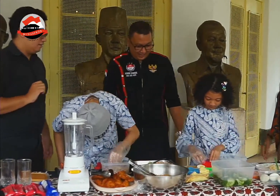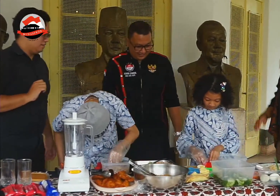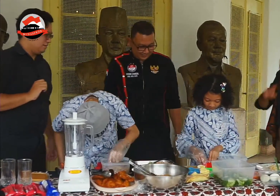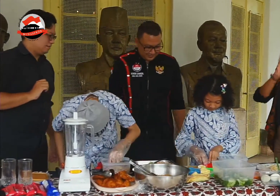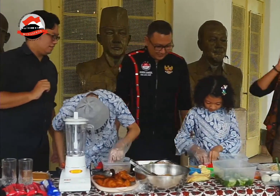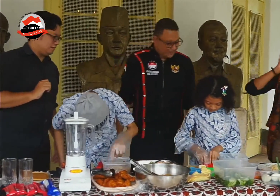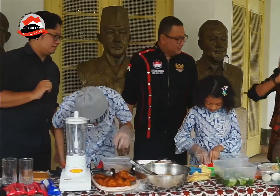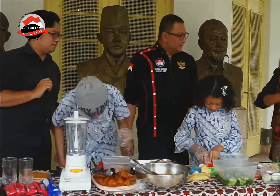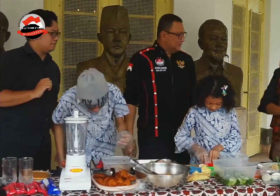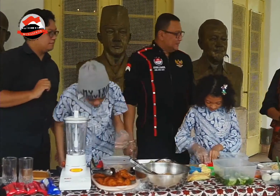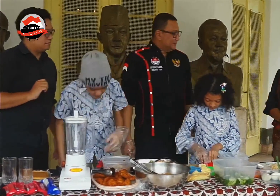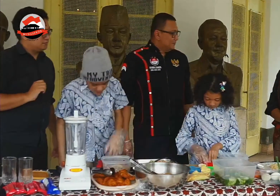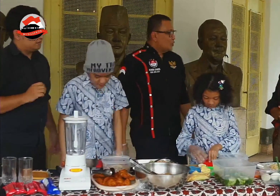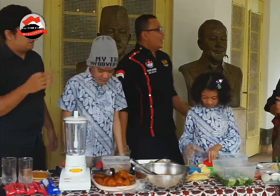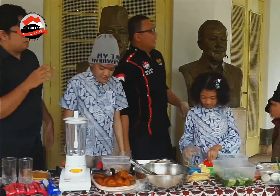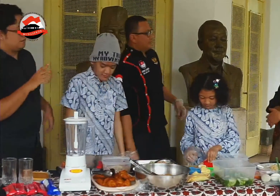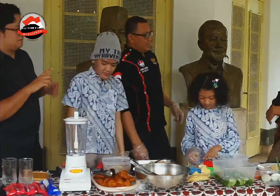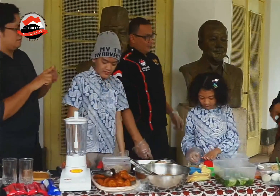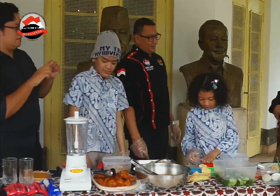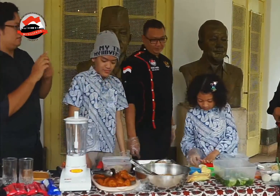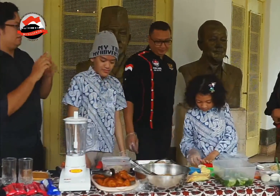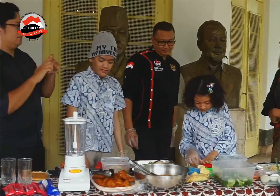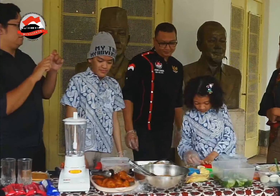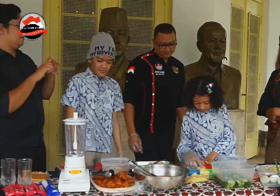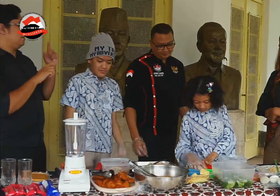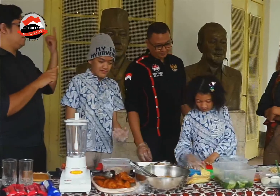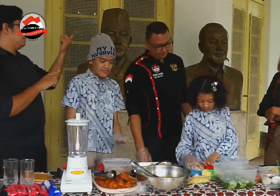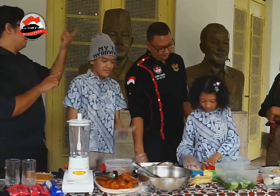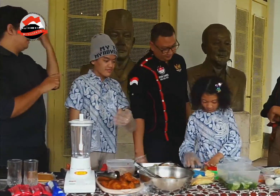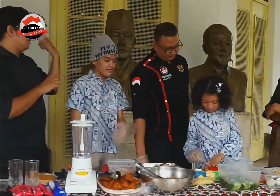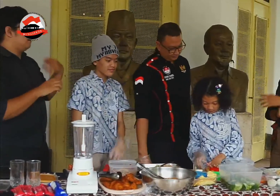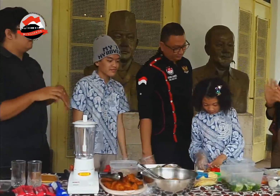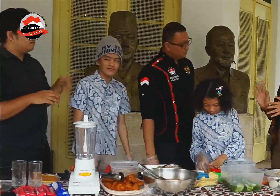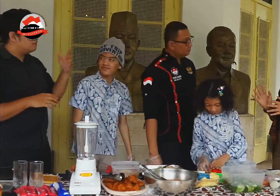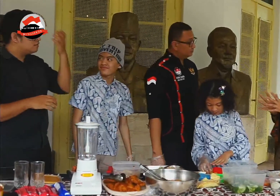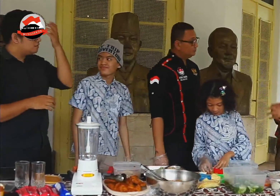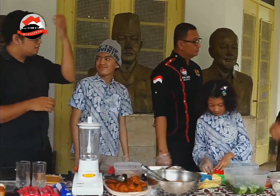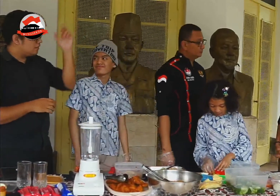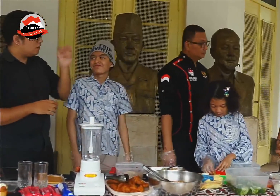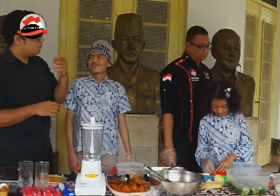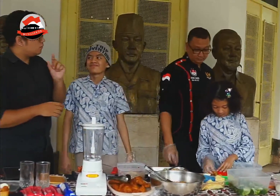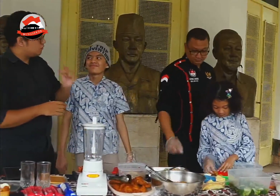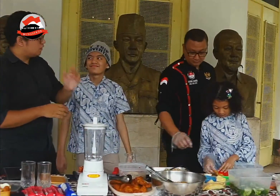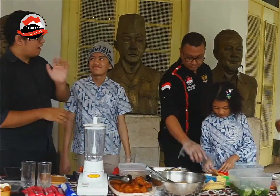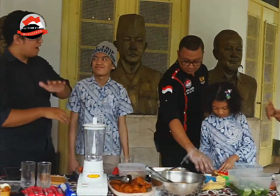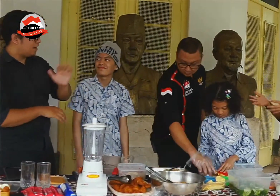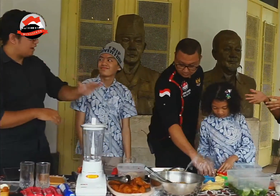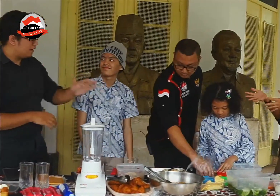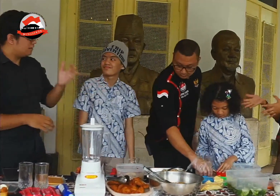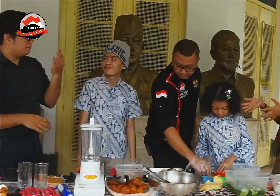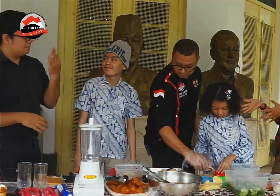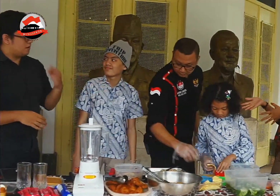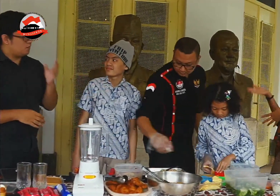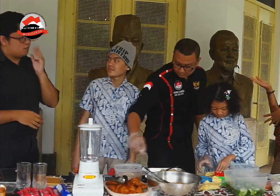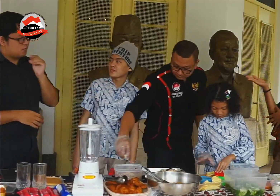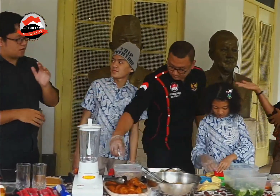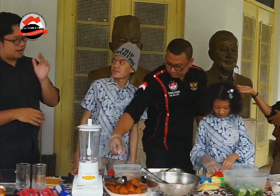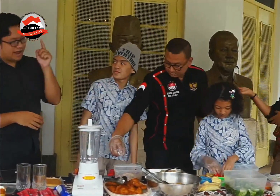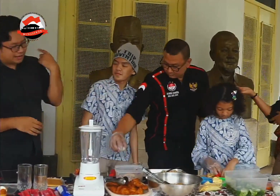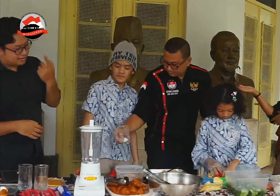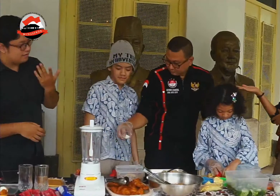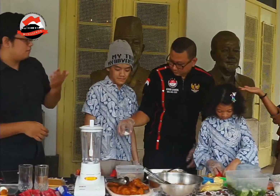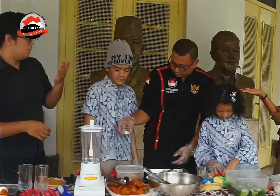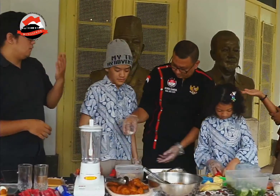Nah, kalau gitu Kak Dinda aja yang mau nanya sama chef. Boleh, nanya chef, apa? Chef, kalau misalnya buat anak-anak yang baru seumuran Nada,